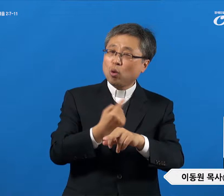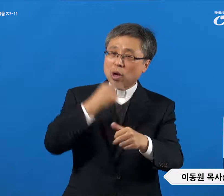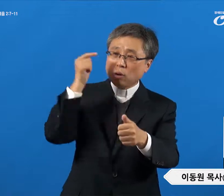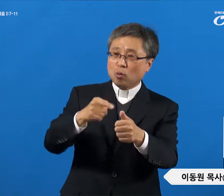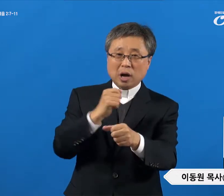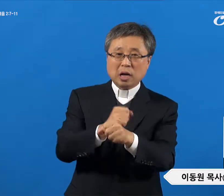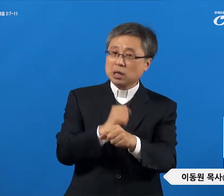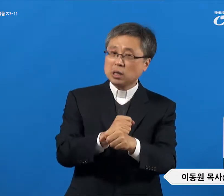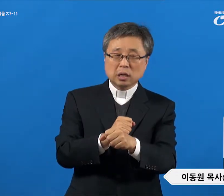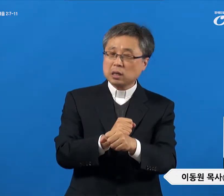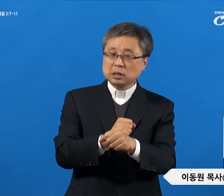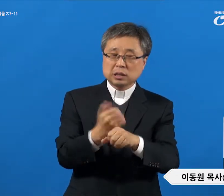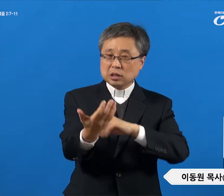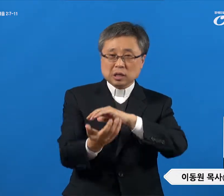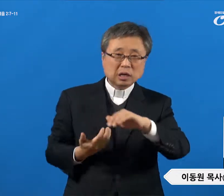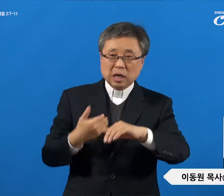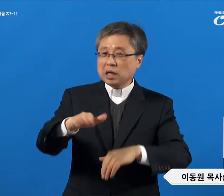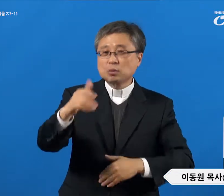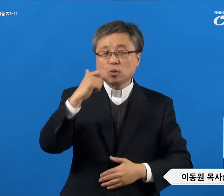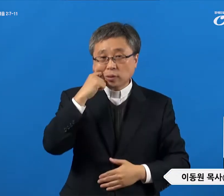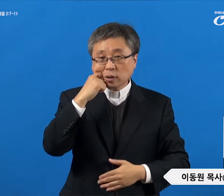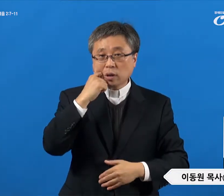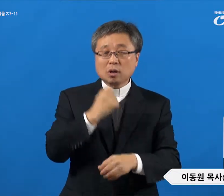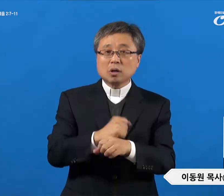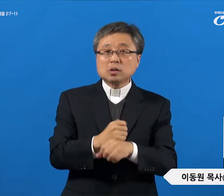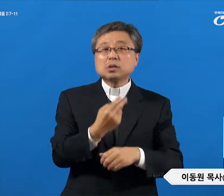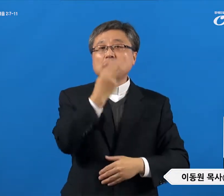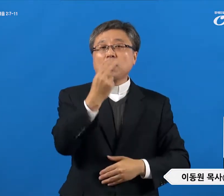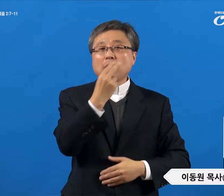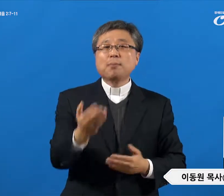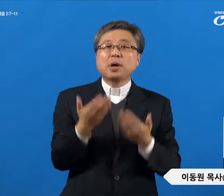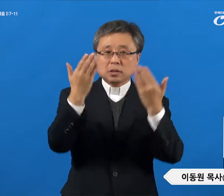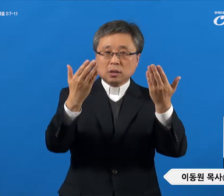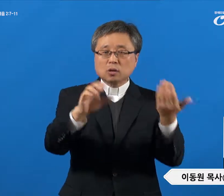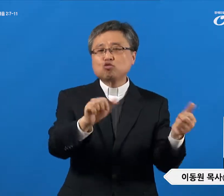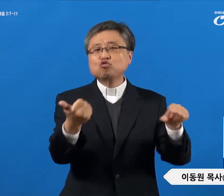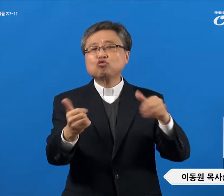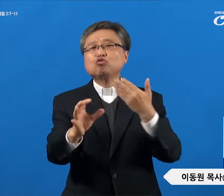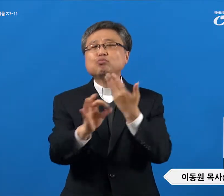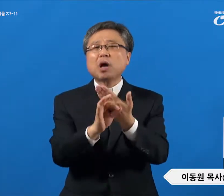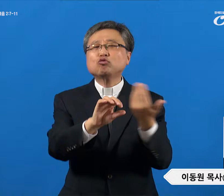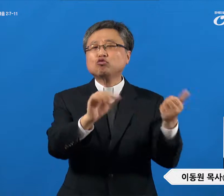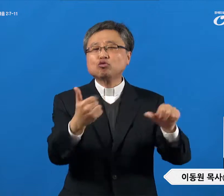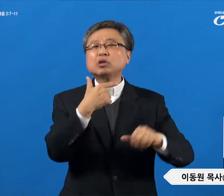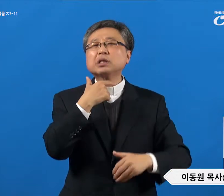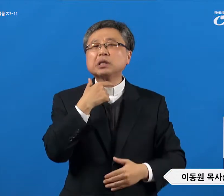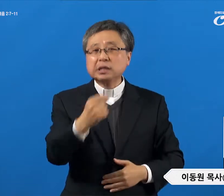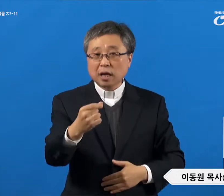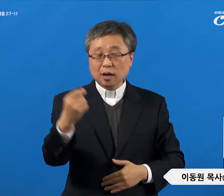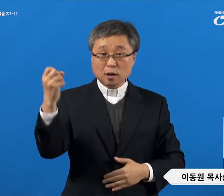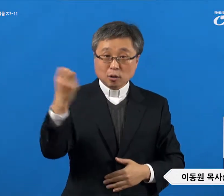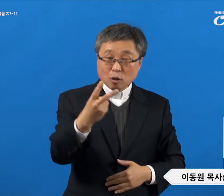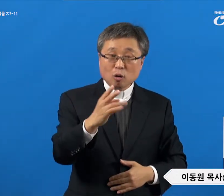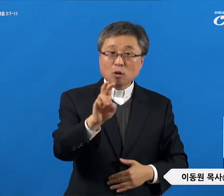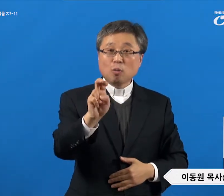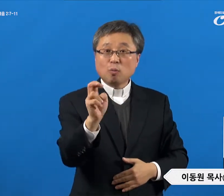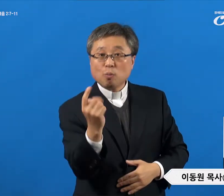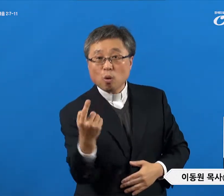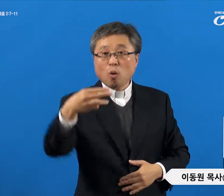어기는 거예요. 생명이 가야 돼요. 그래서 죽으면 죽으리라. 그리고 감히 모르드게를 통해서 들려왔던